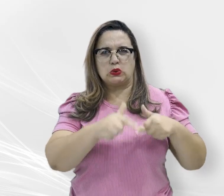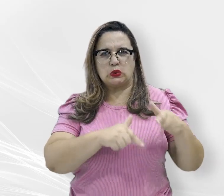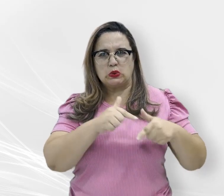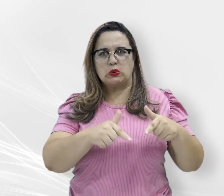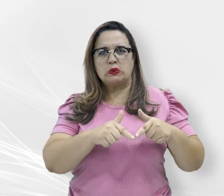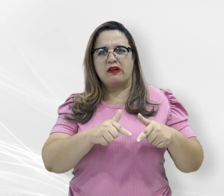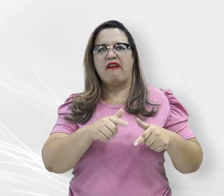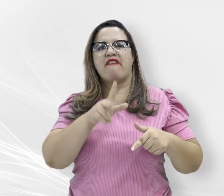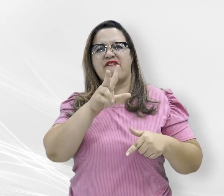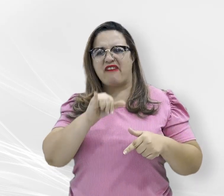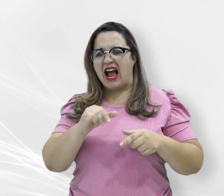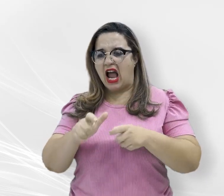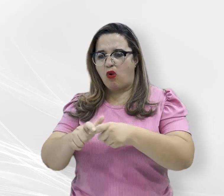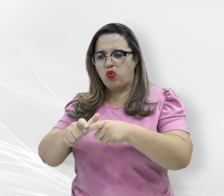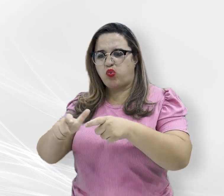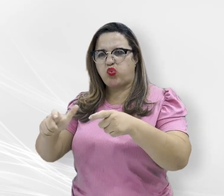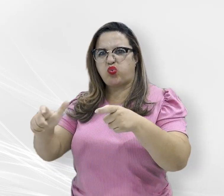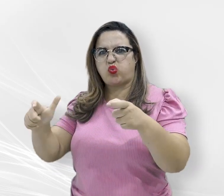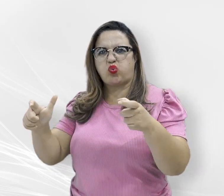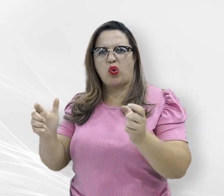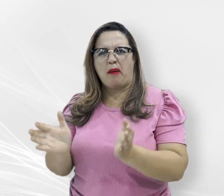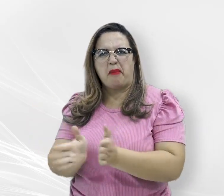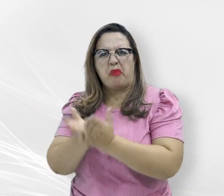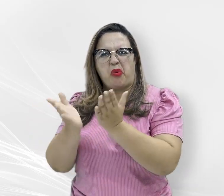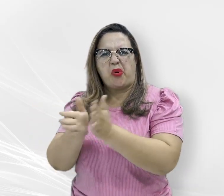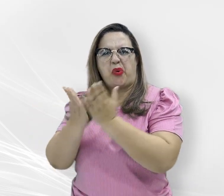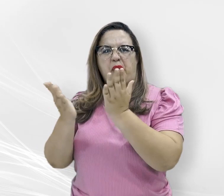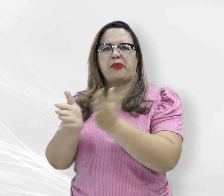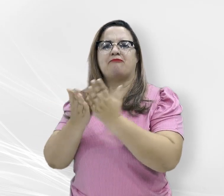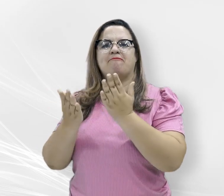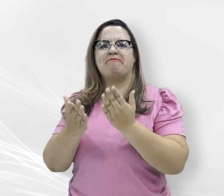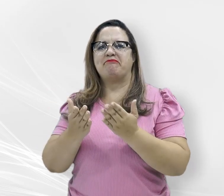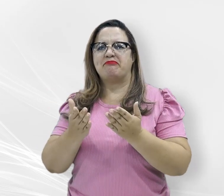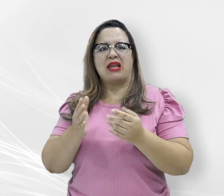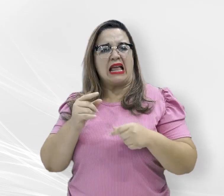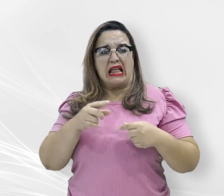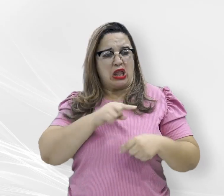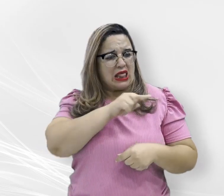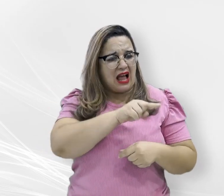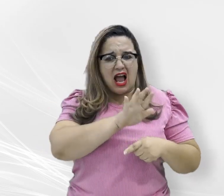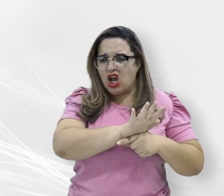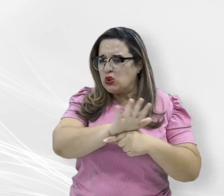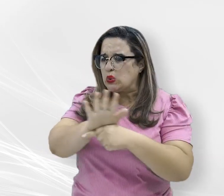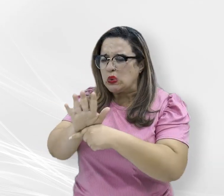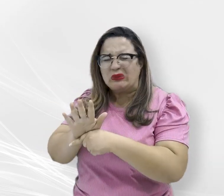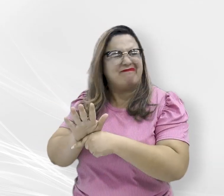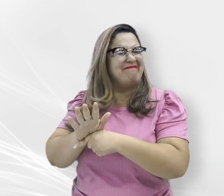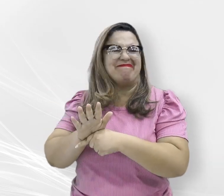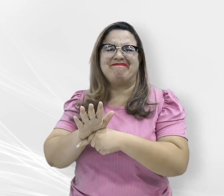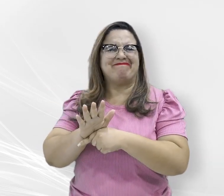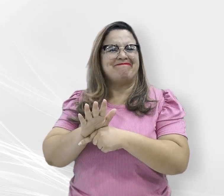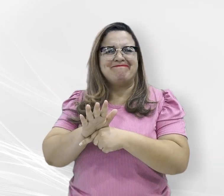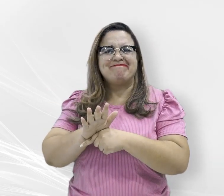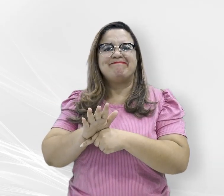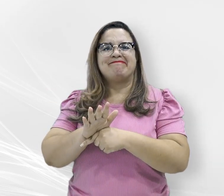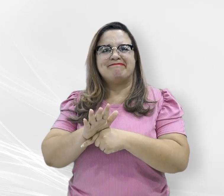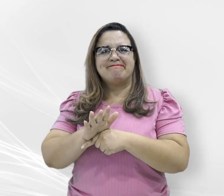ciclo da pobreza, ao invés de promover direitos e romper com o ciclo da vulnerabilidade. cria cidadãos de segunda, quiçá